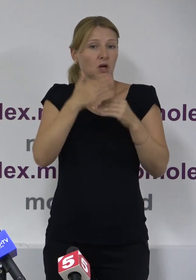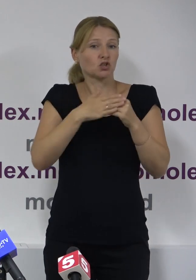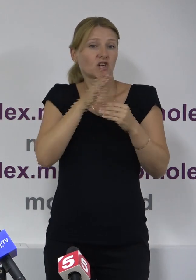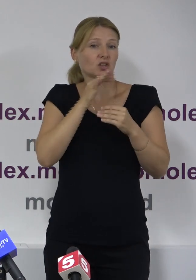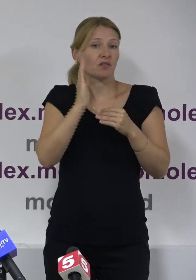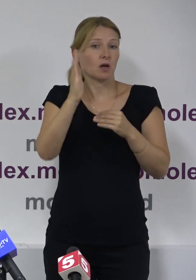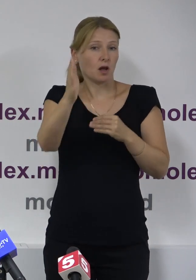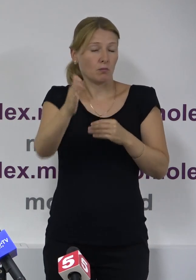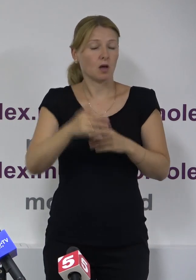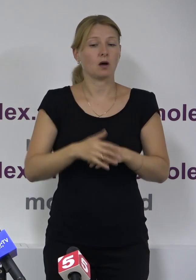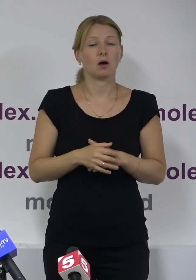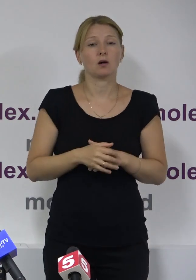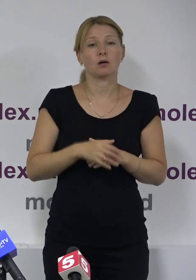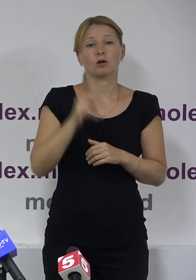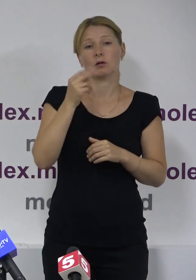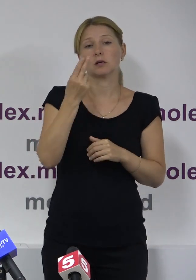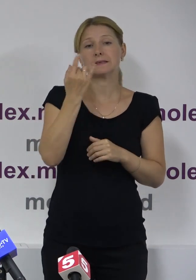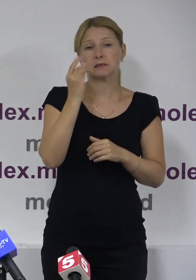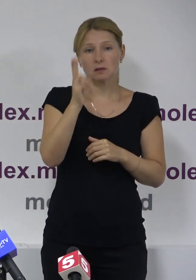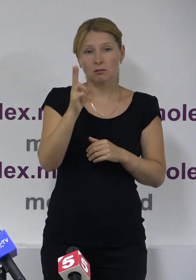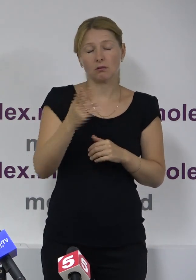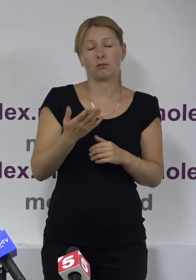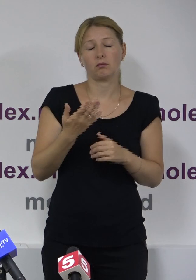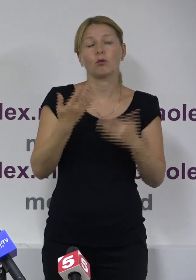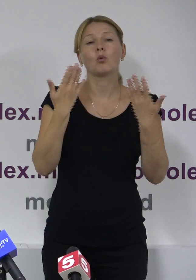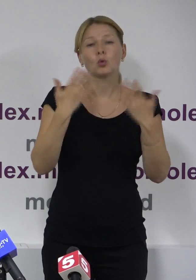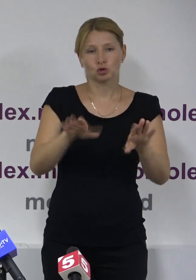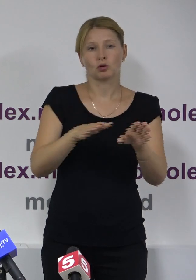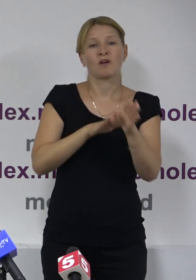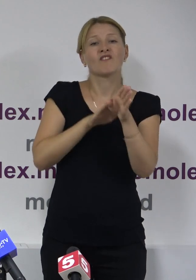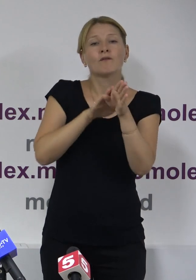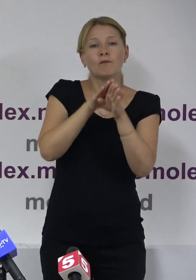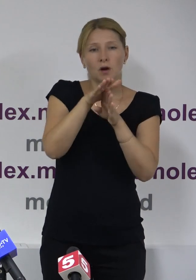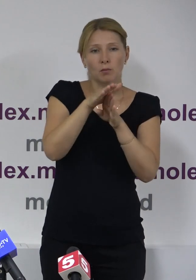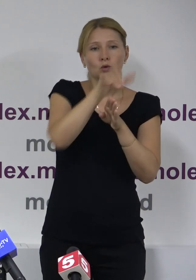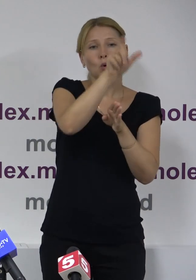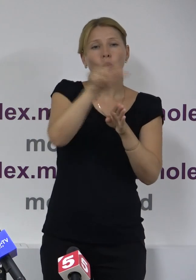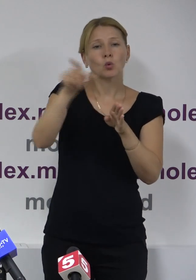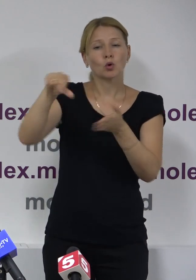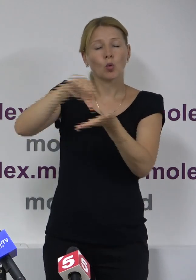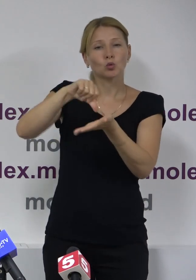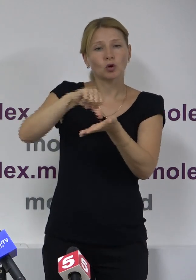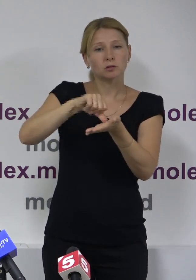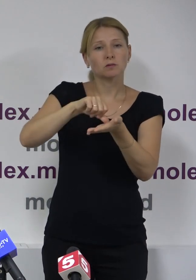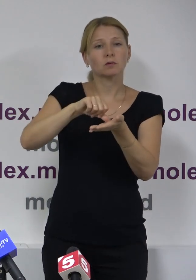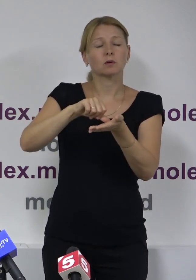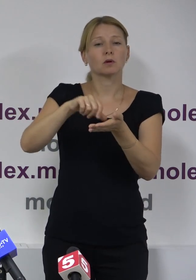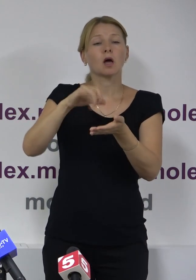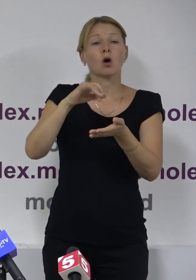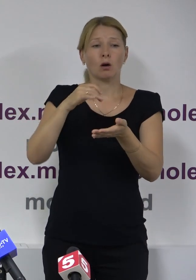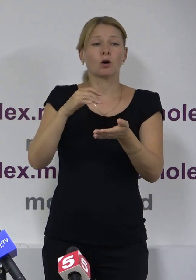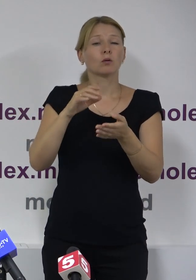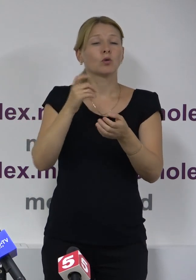că este complet, ceea ce iarăși este oarecum diferit față de situația din alegerile locale generale.